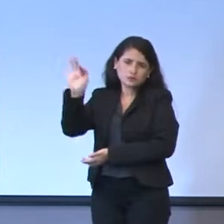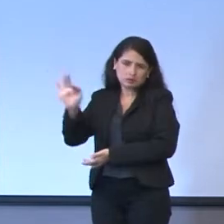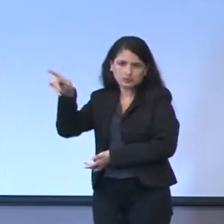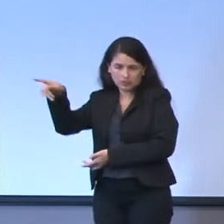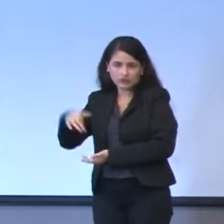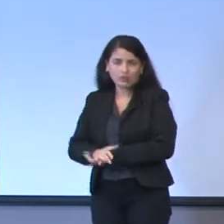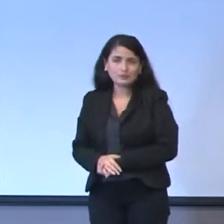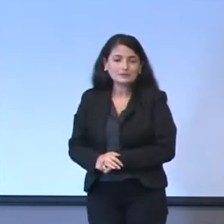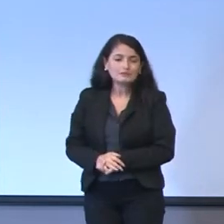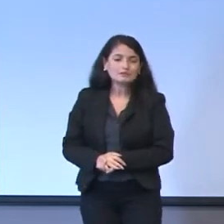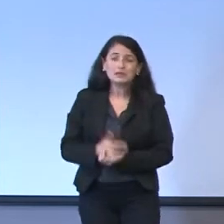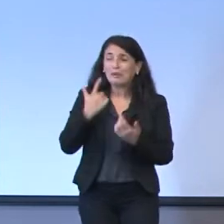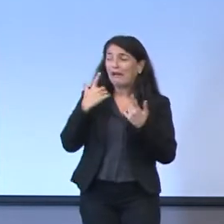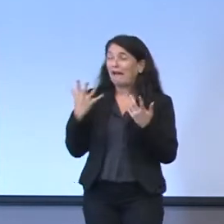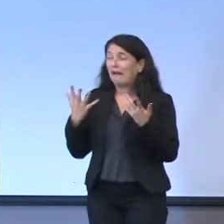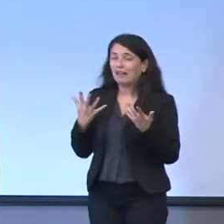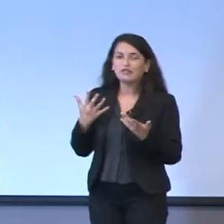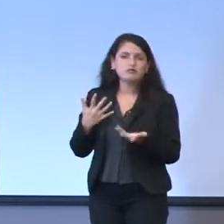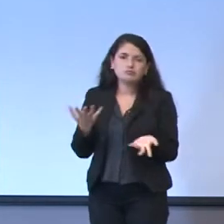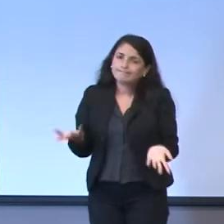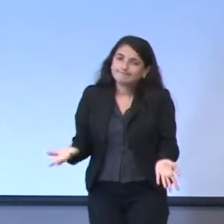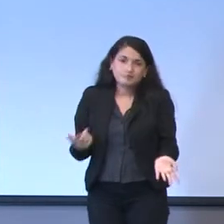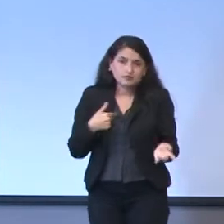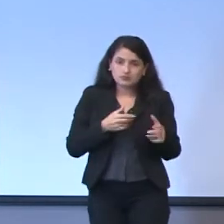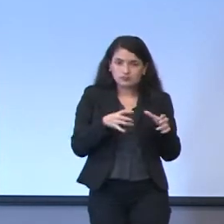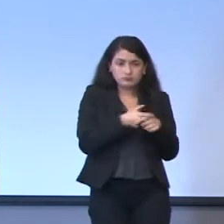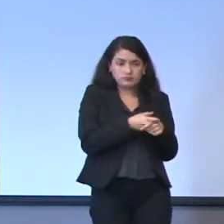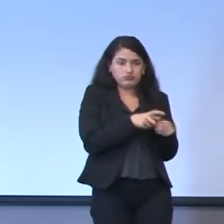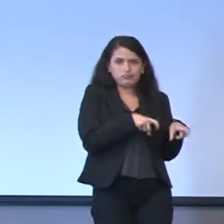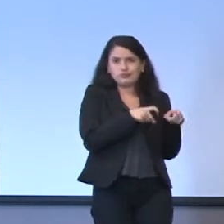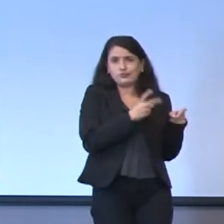Porque não havia outro caminho, minha gente.